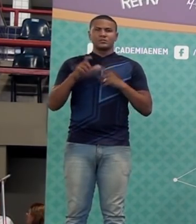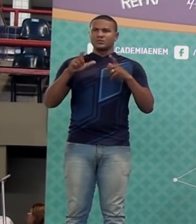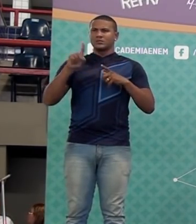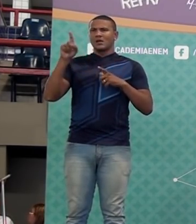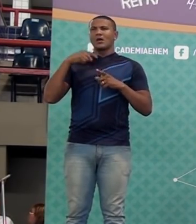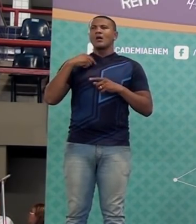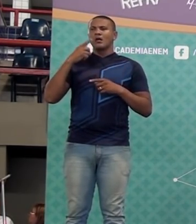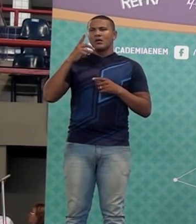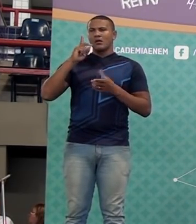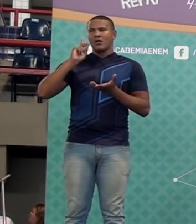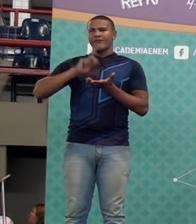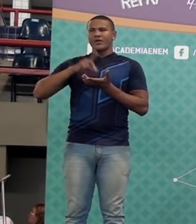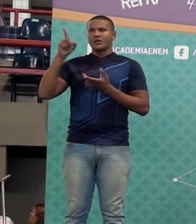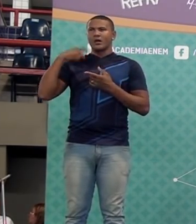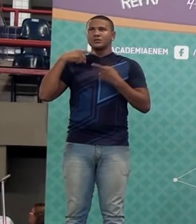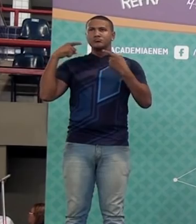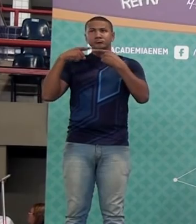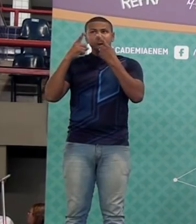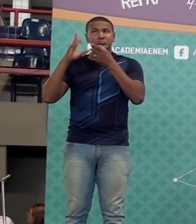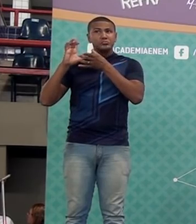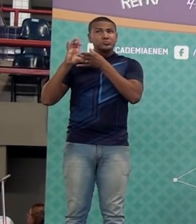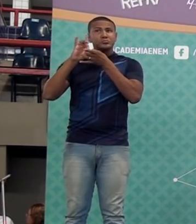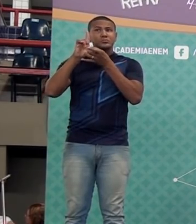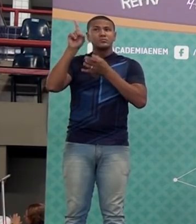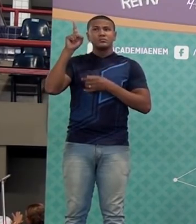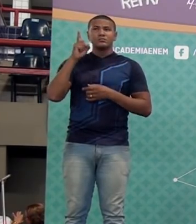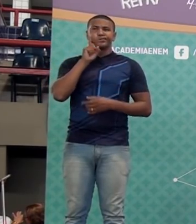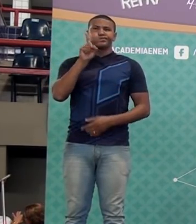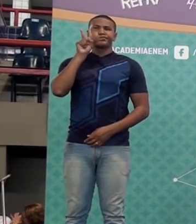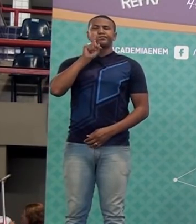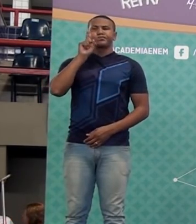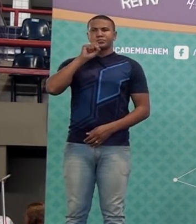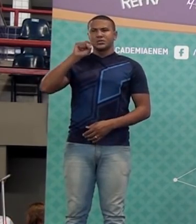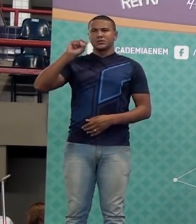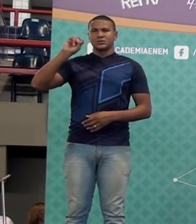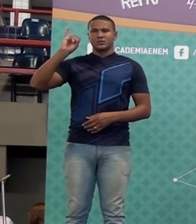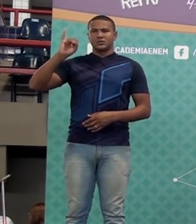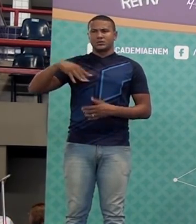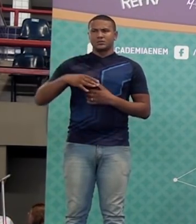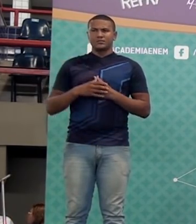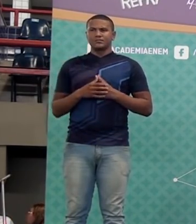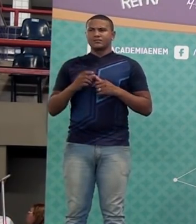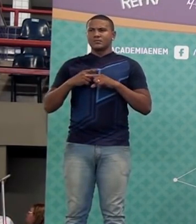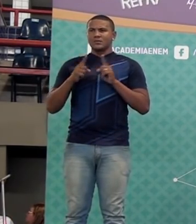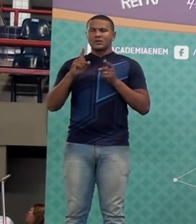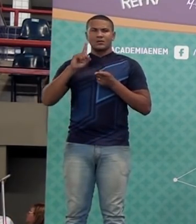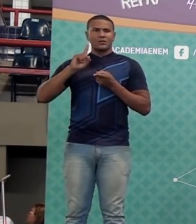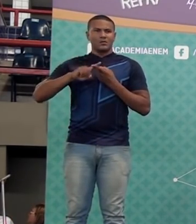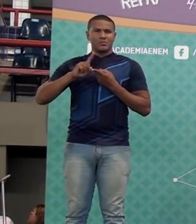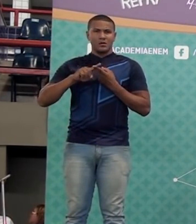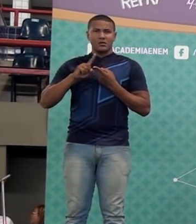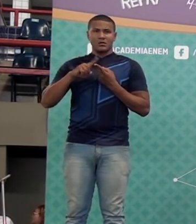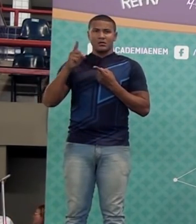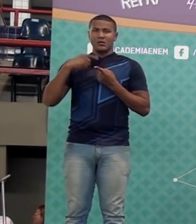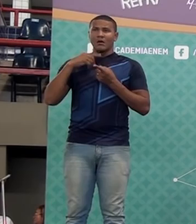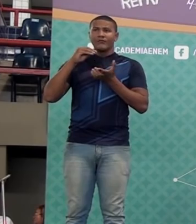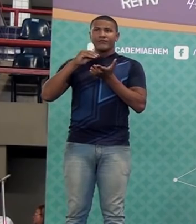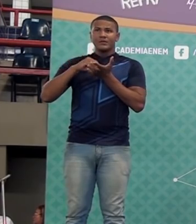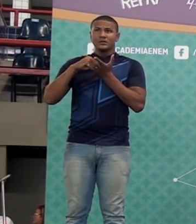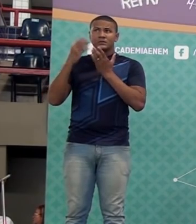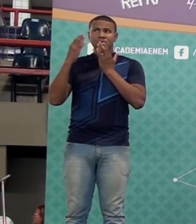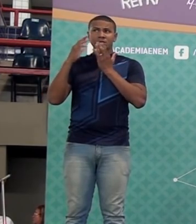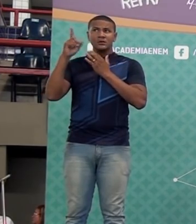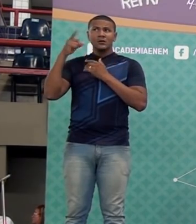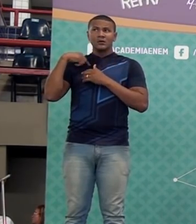Inteligência Americana. Hoje não paira dúvidas em relação a isso, como também não paira dúvidas do papel dos Estados Unidos no